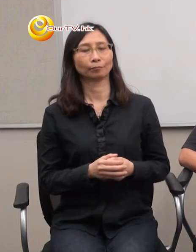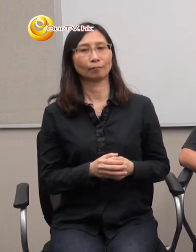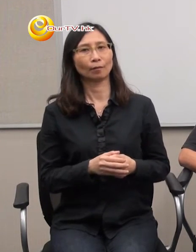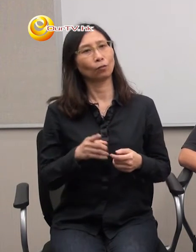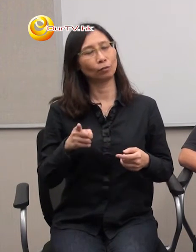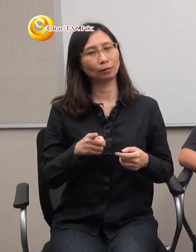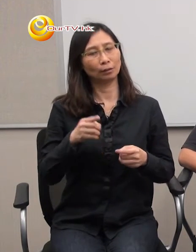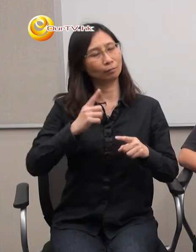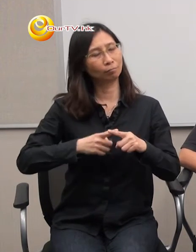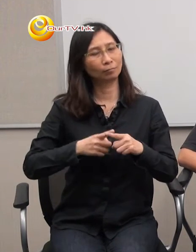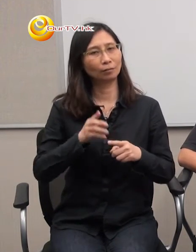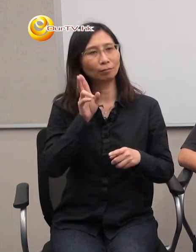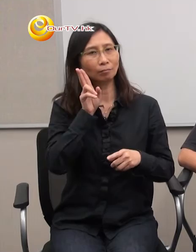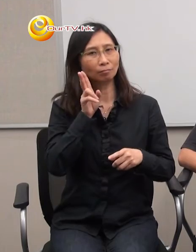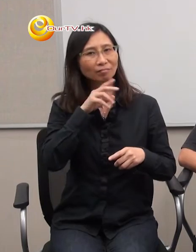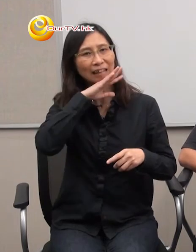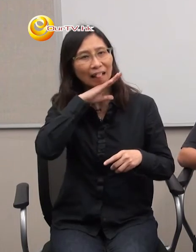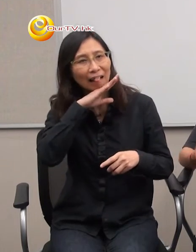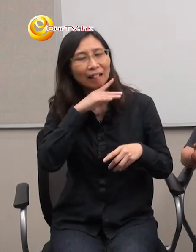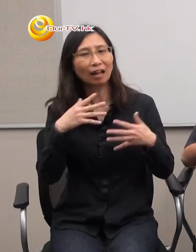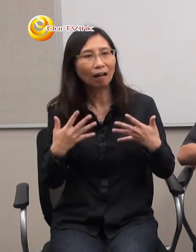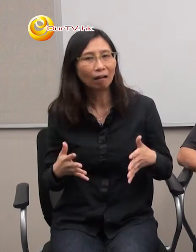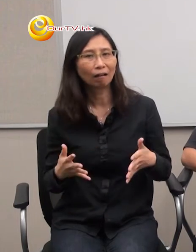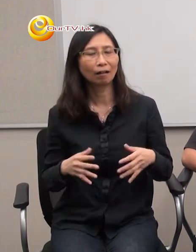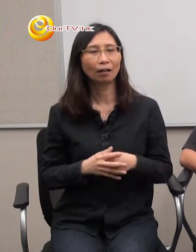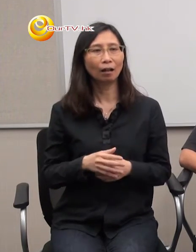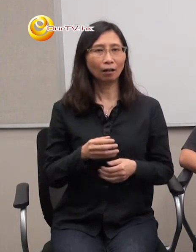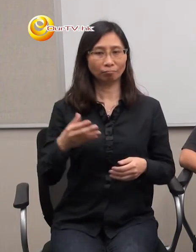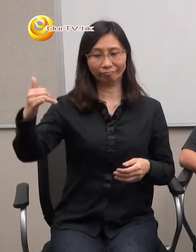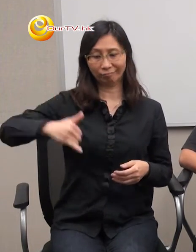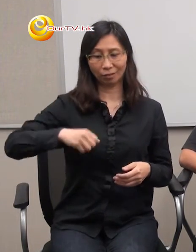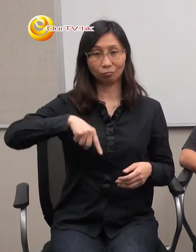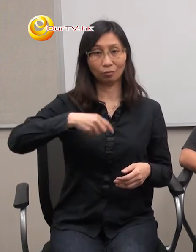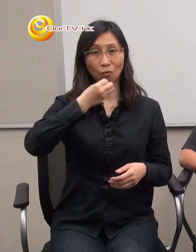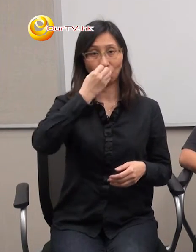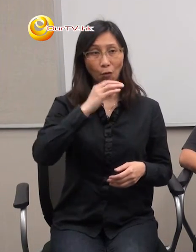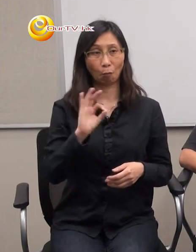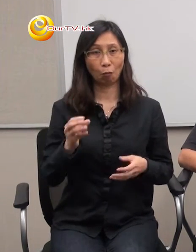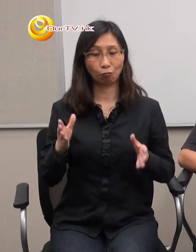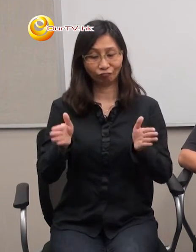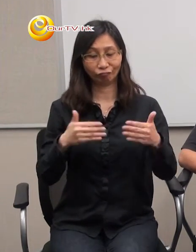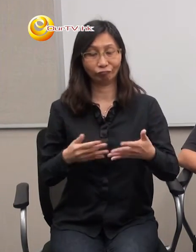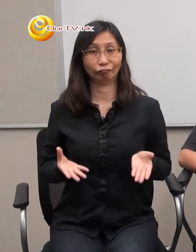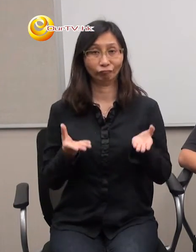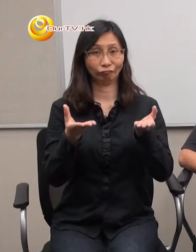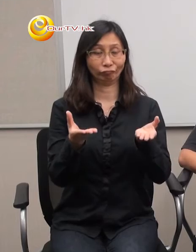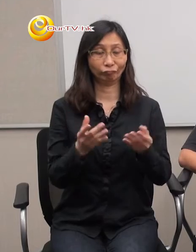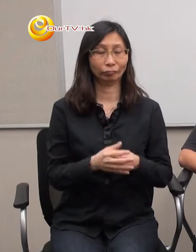係刮咗個巴咯，即係嚟到嗰招冇禮物派，咁即係意思就係